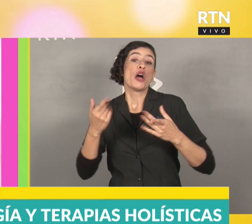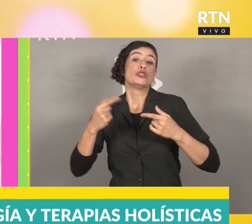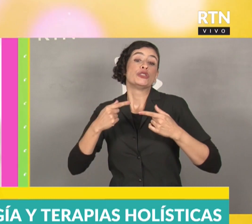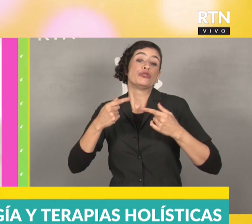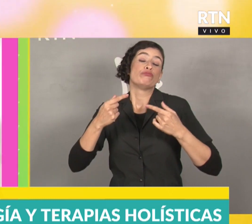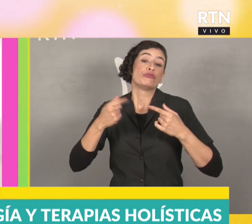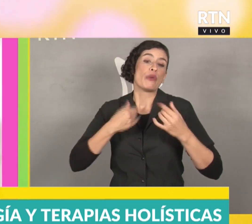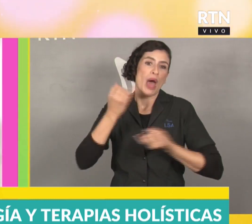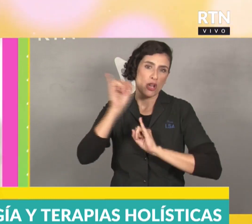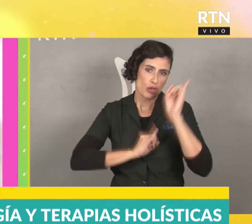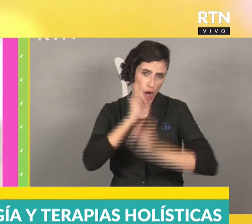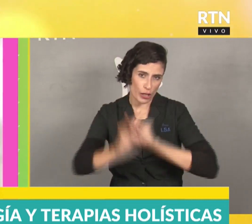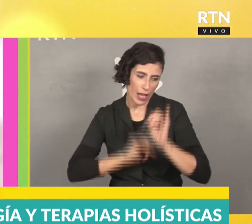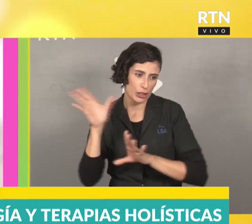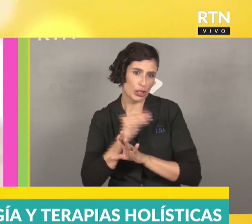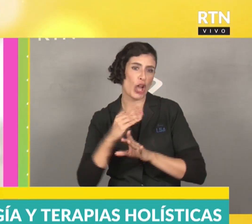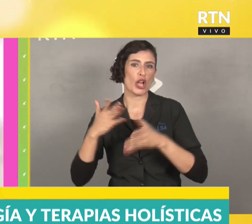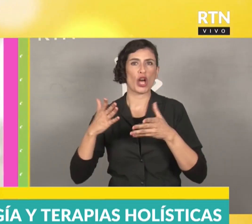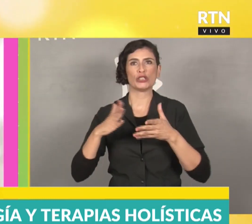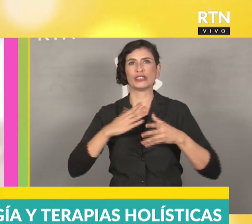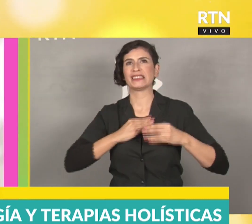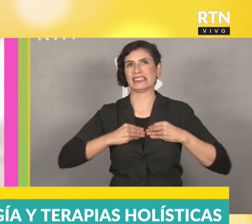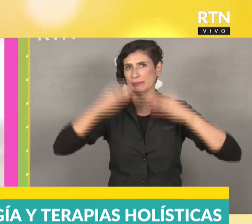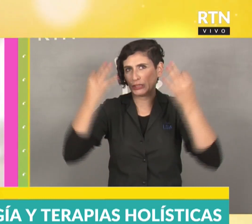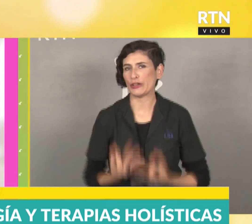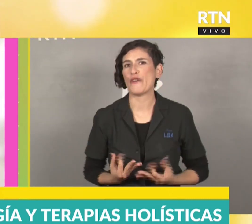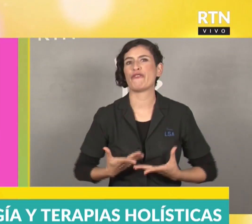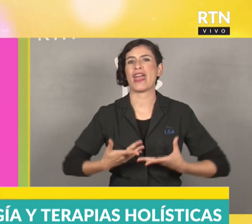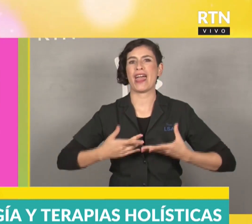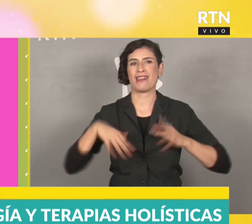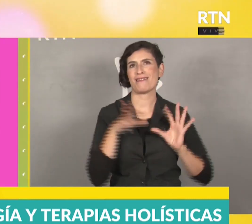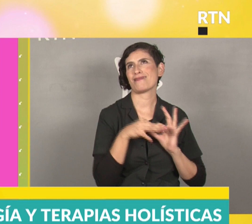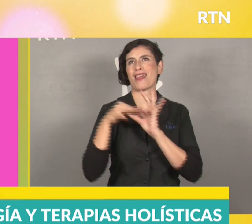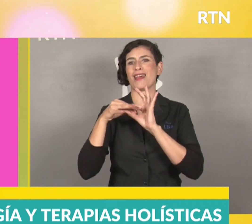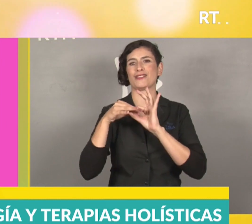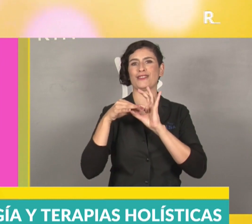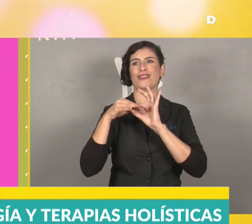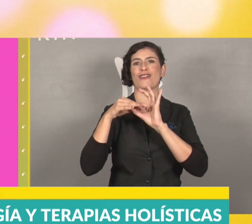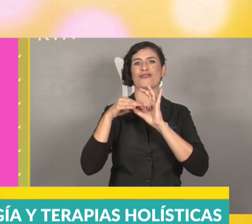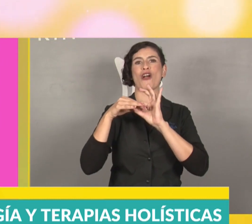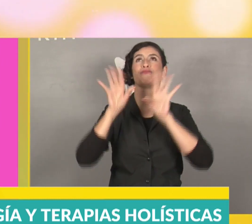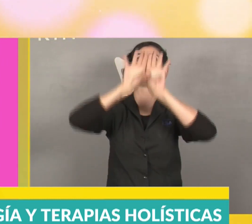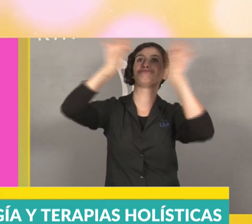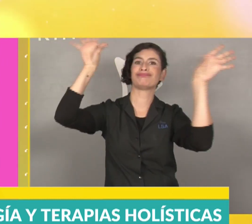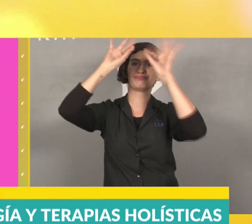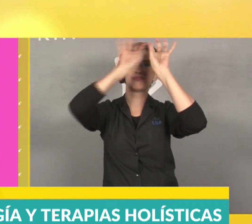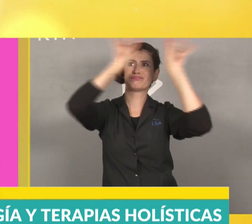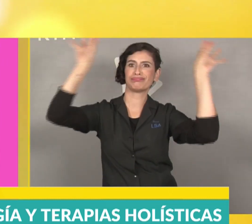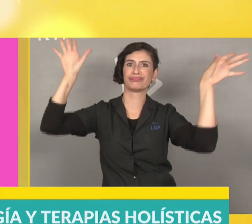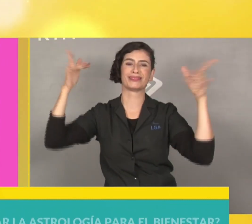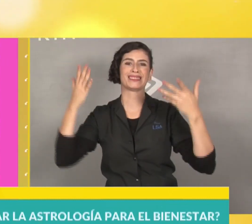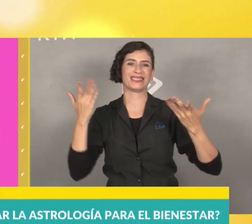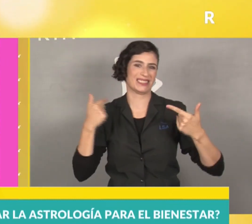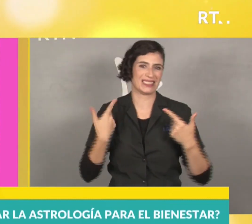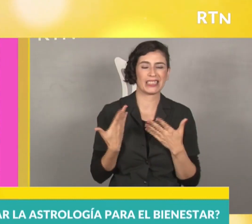relacionado con astrología, con bienestar, porque, bueno, si bien hay muchas escuelas astrológicas, yo